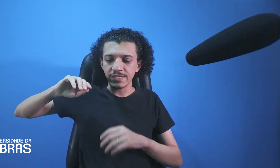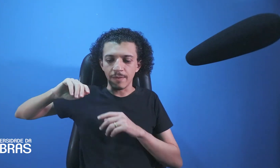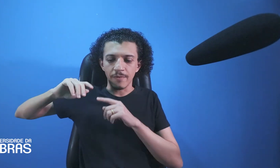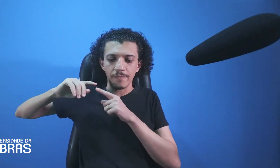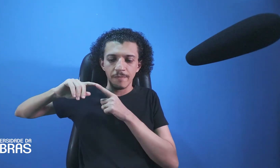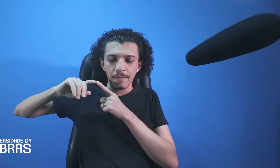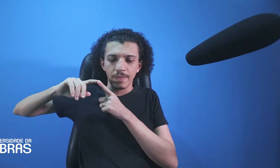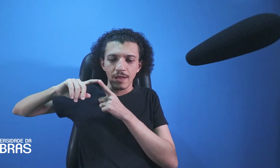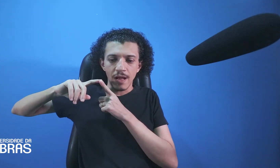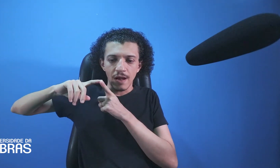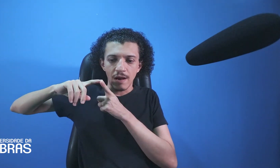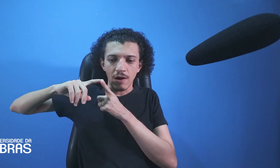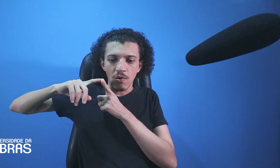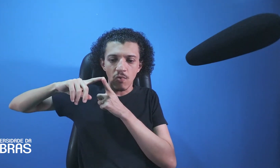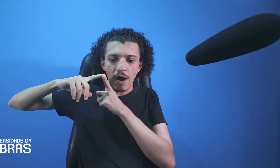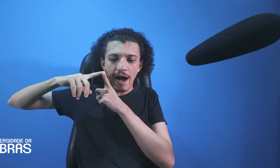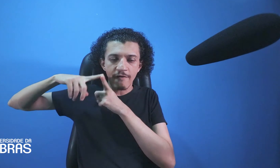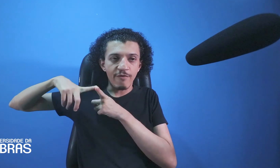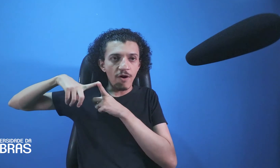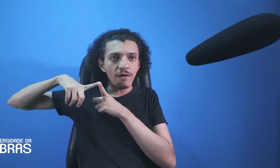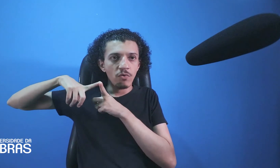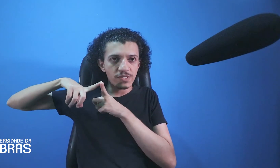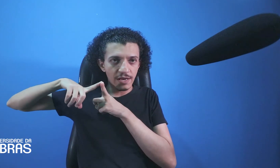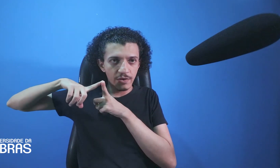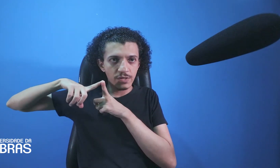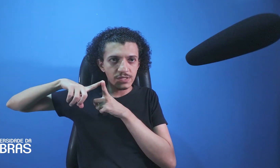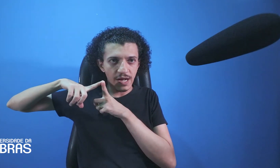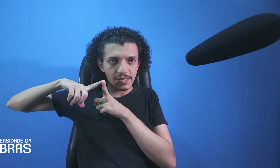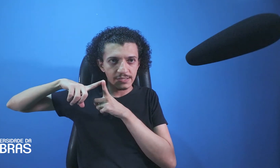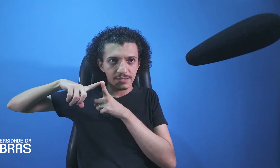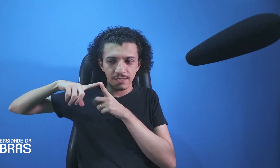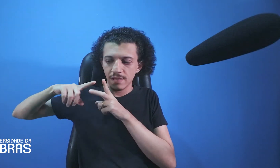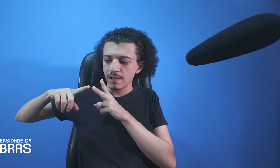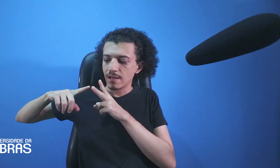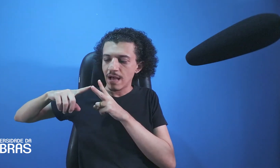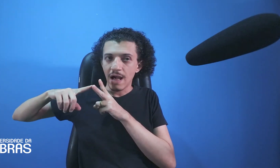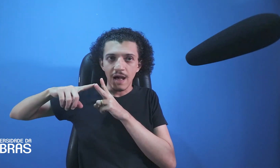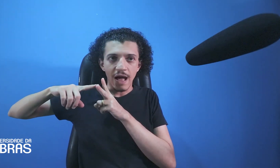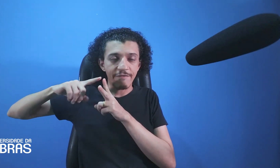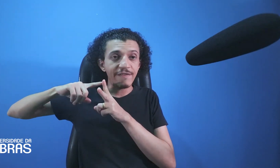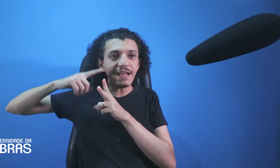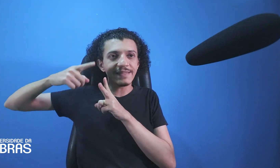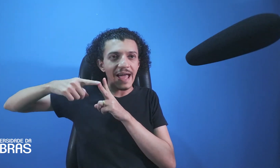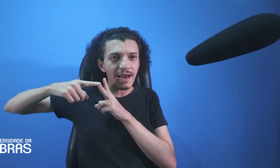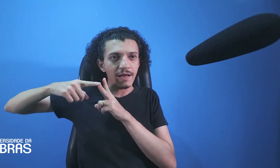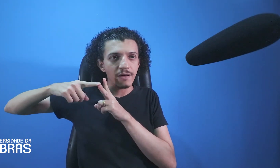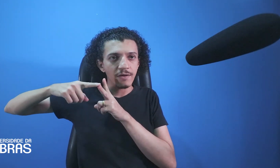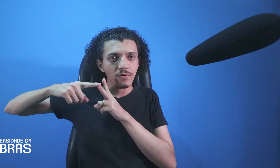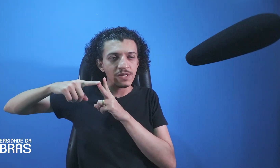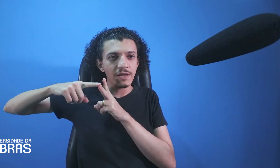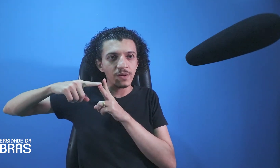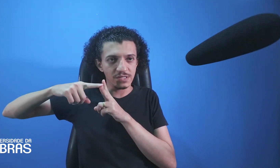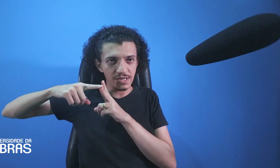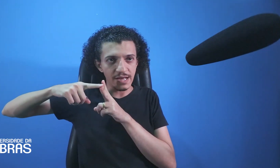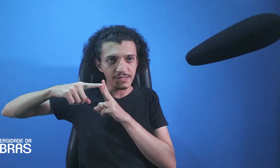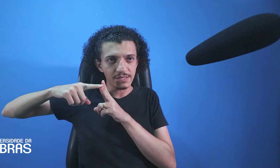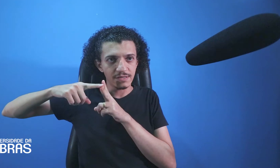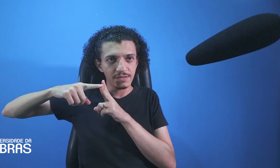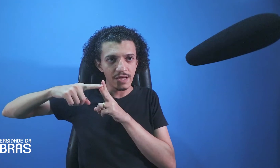exemplo, a avó usa a língua de sinais, a filha dela usa a língua de sinais, a